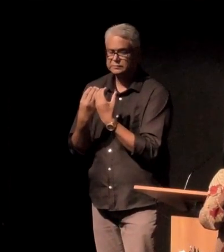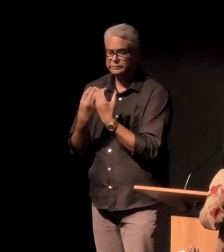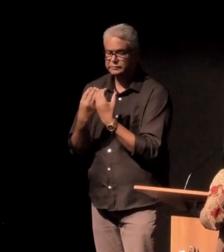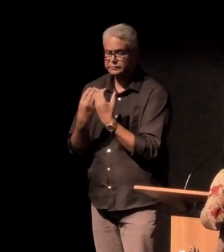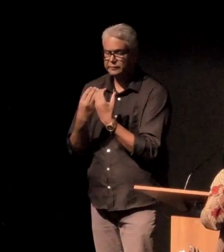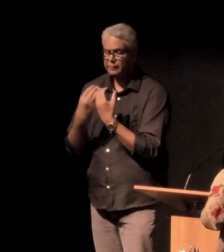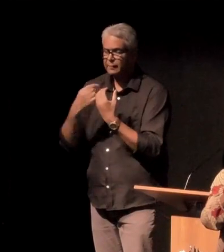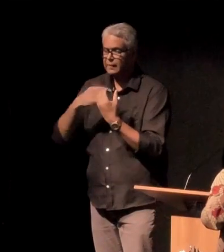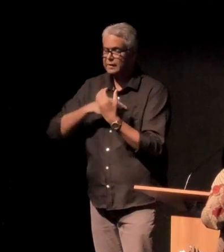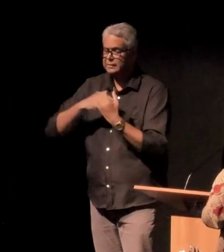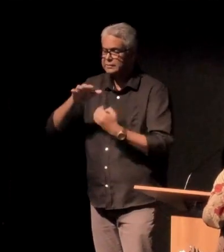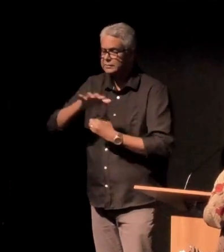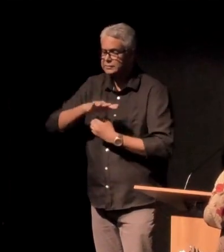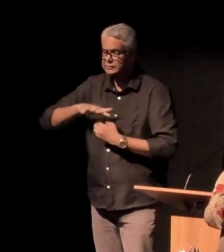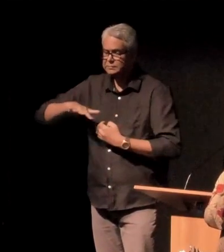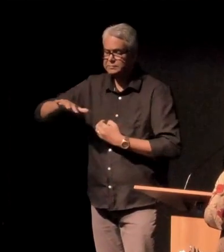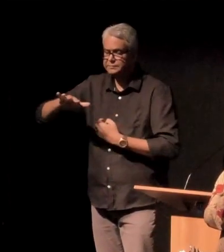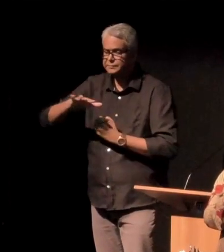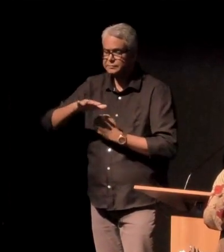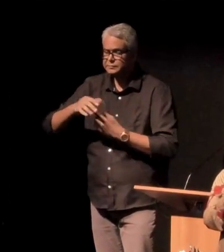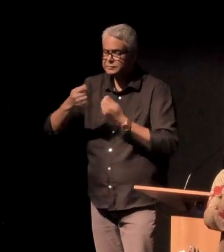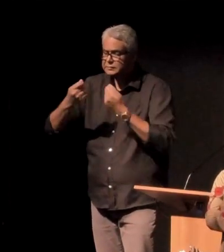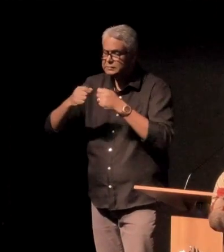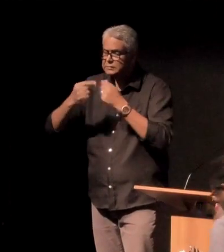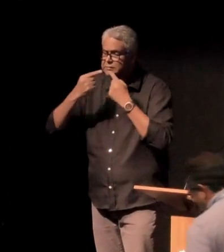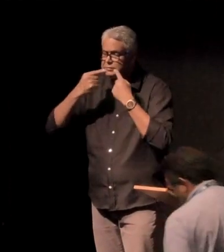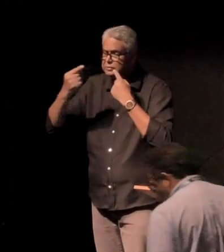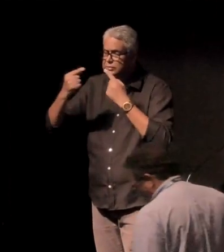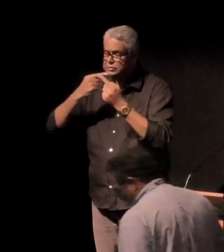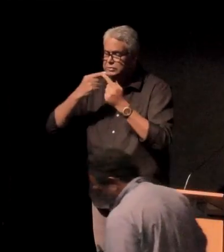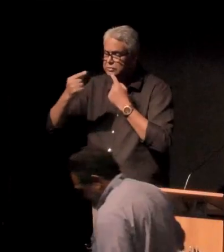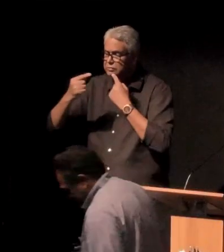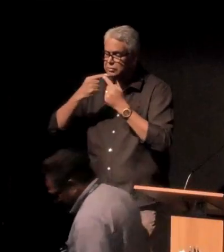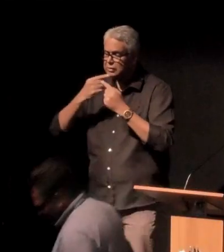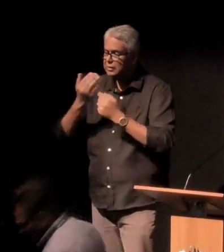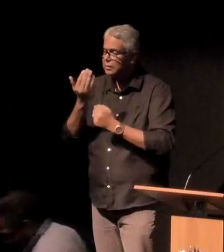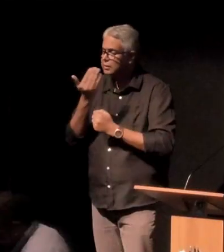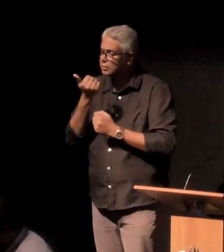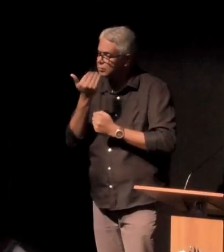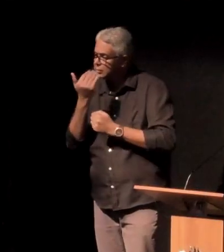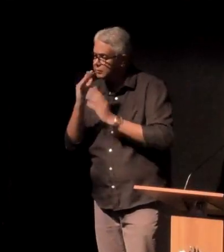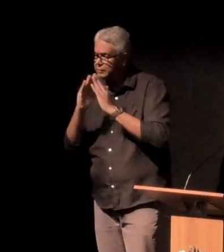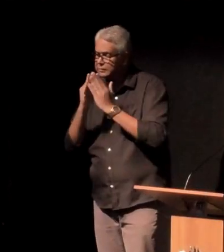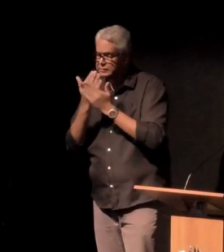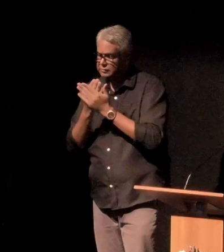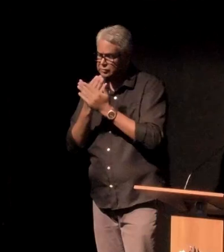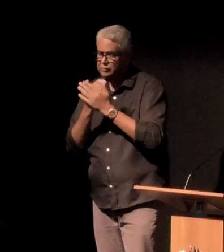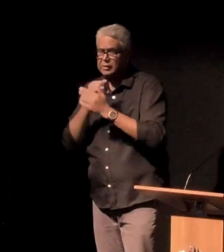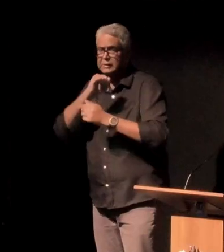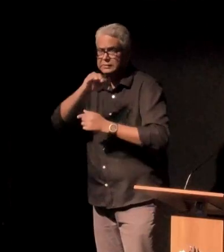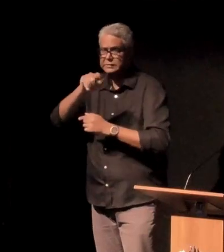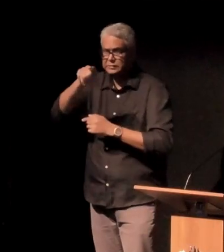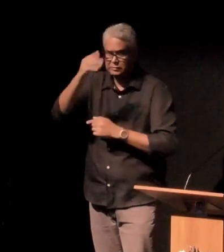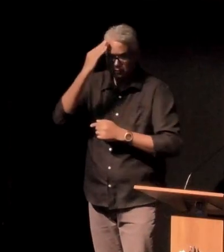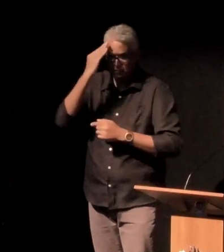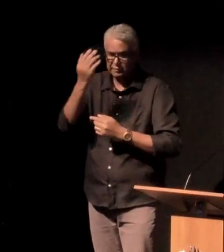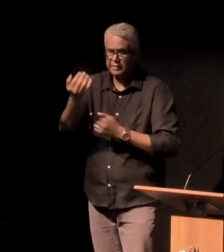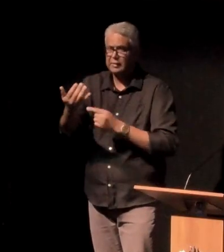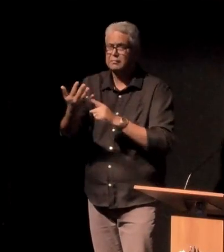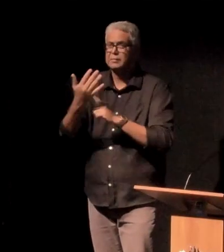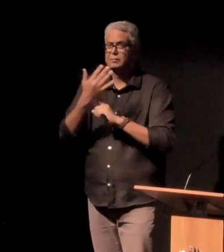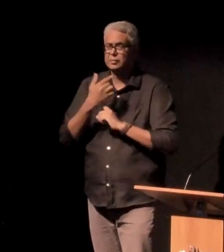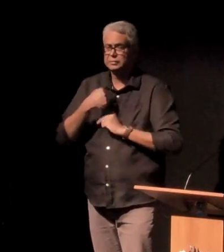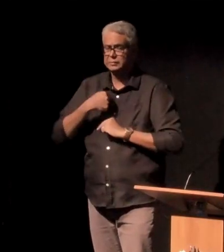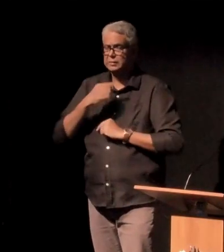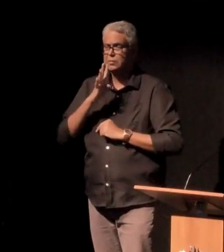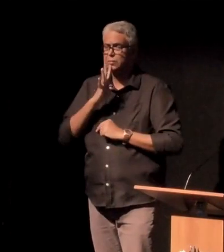é esses espaços e que dialoguem com alimentações escolar gostaria de se souberem eu gostaria também de conhecer